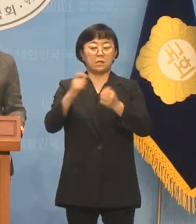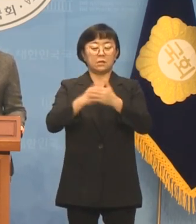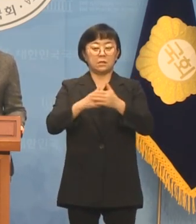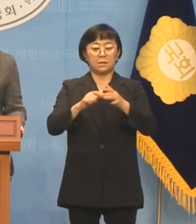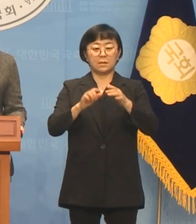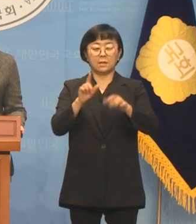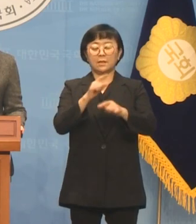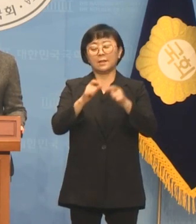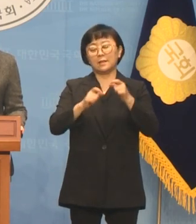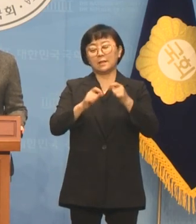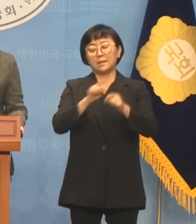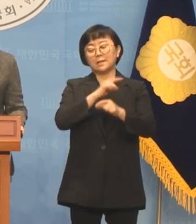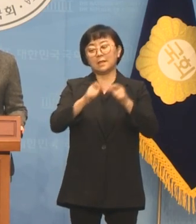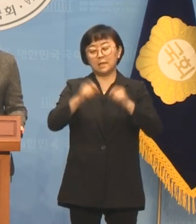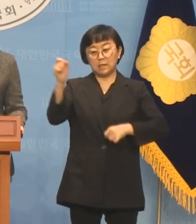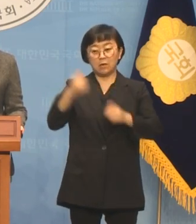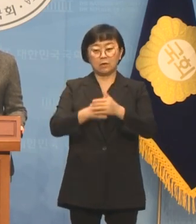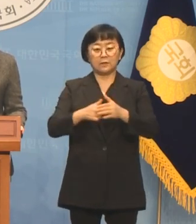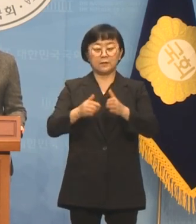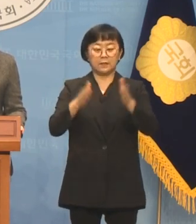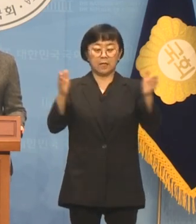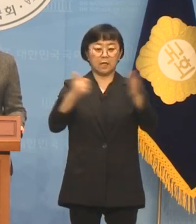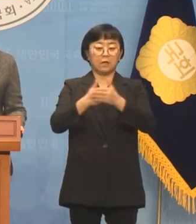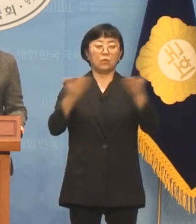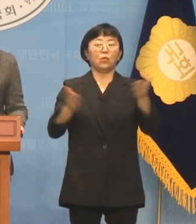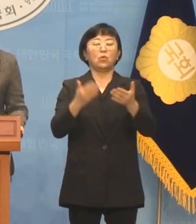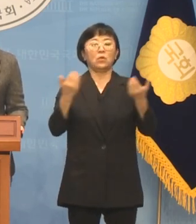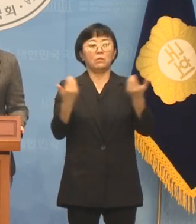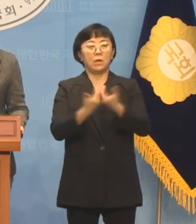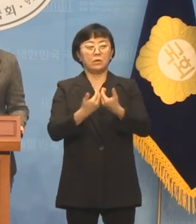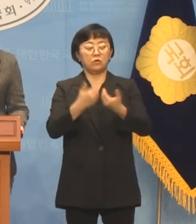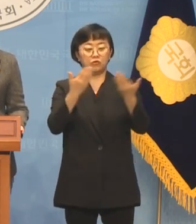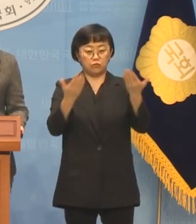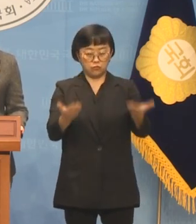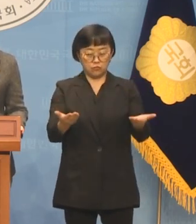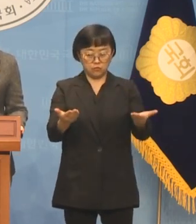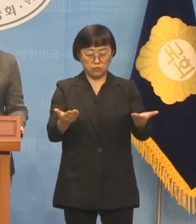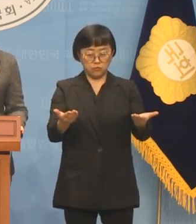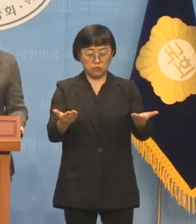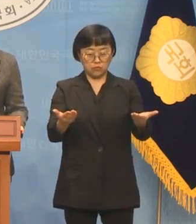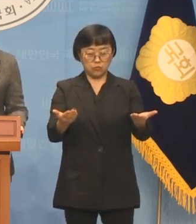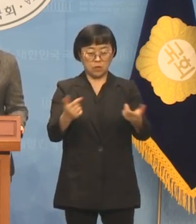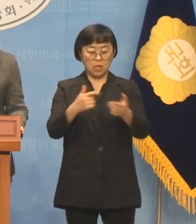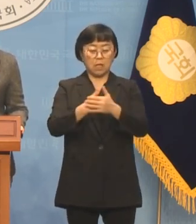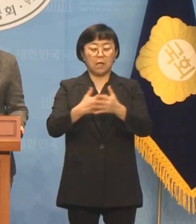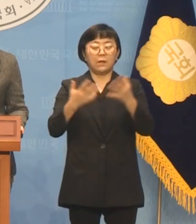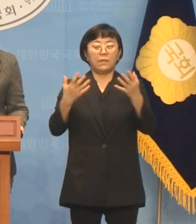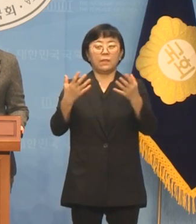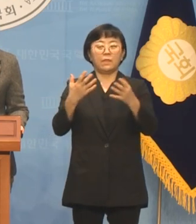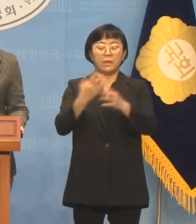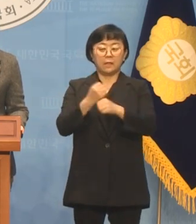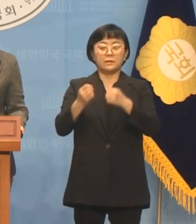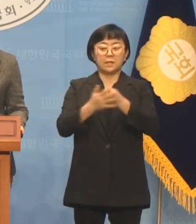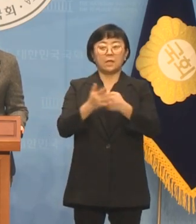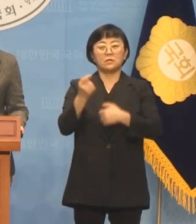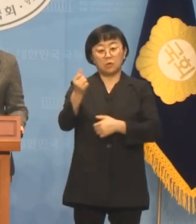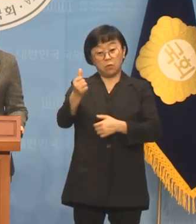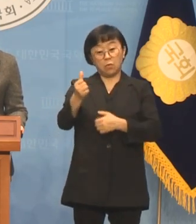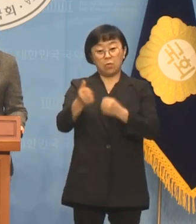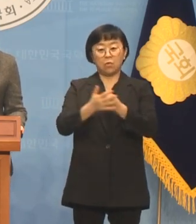편에 속합니다. 장기간 노동에 반해 휴가, 휴직 일수 등은 상대적으로